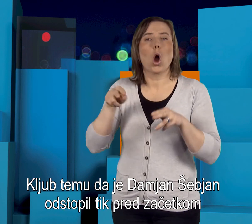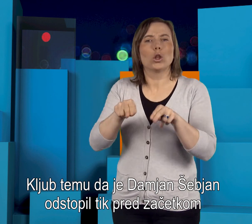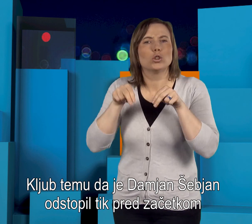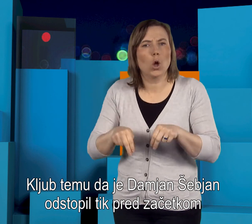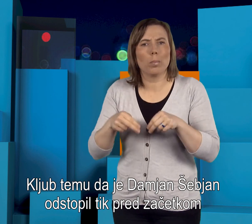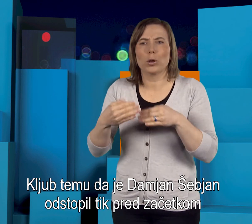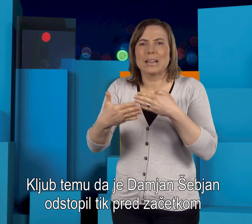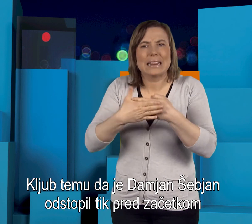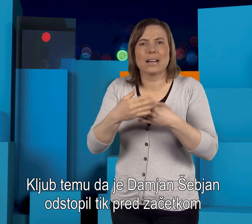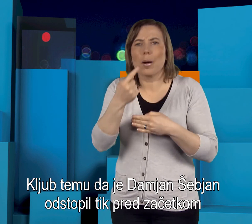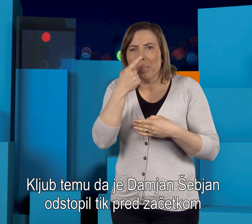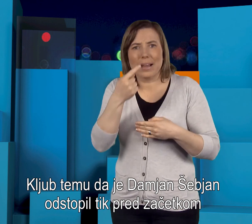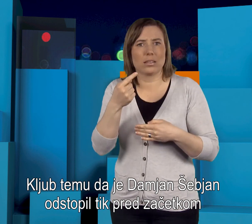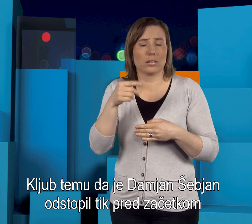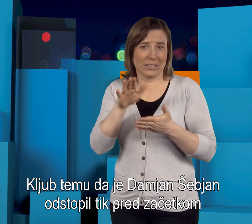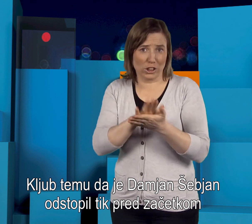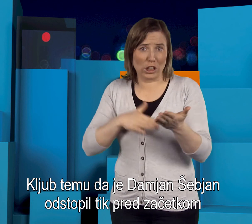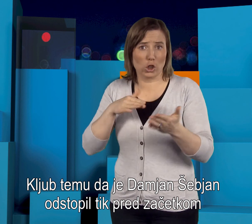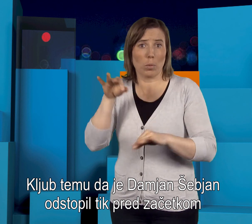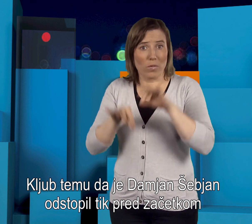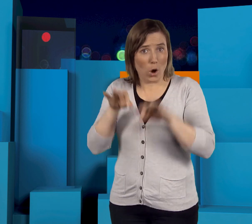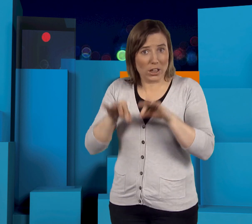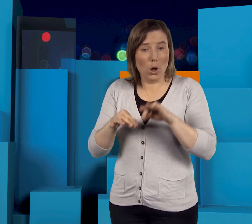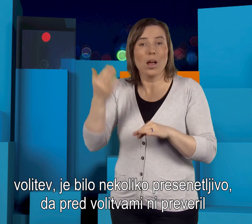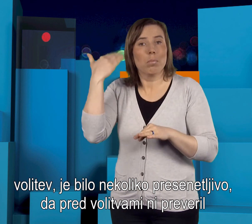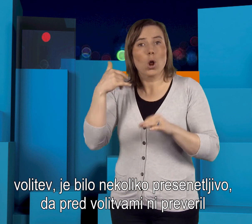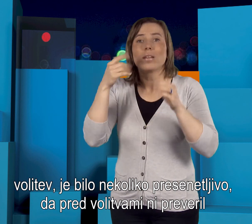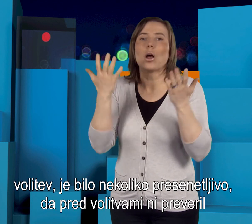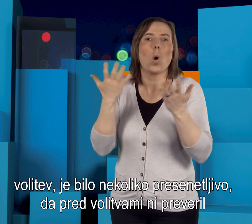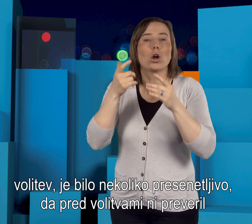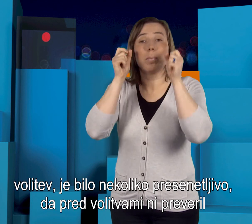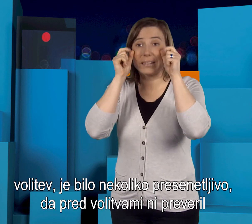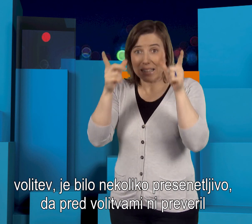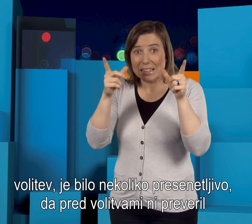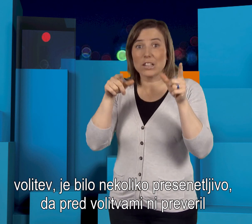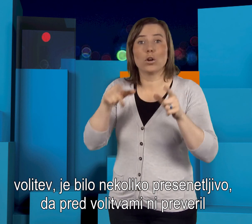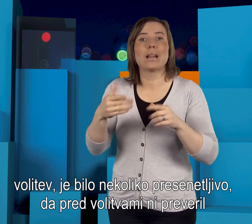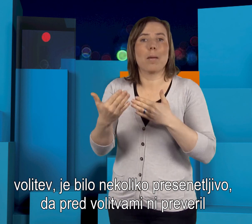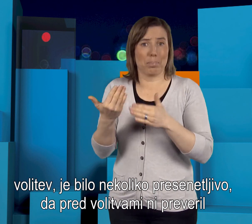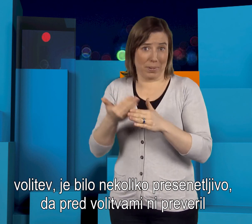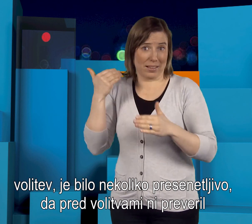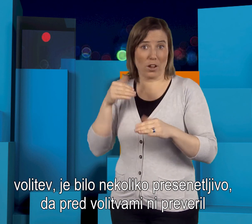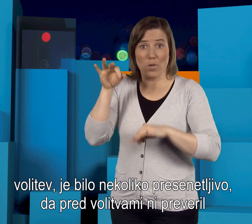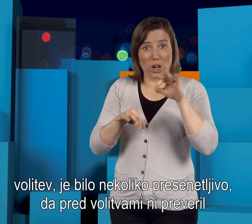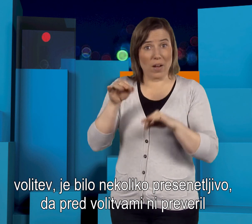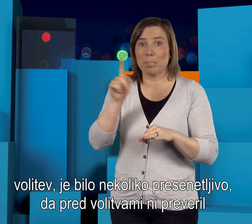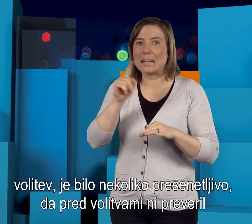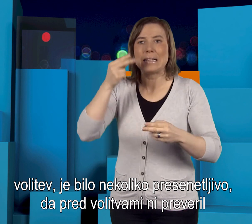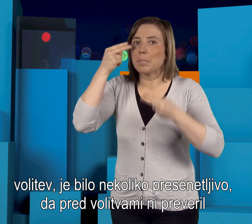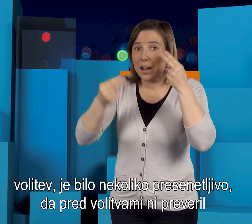pred začetkom volitev, je bilo nekoliko presenetljivo, da pred volitvami ni preveril, ali izpolnjuje vse pogoje.